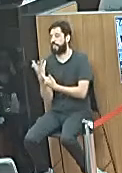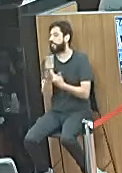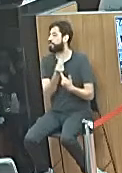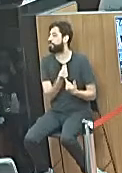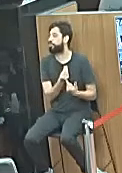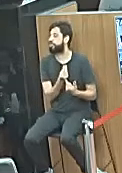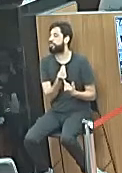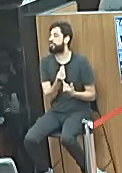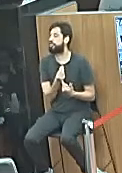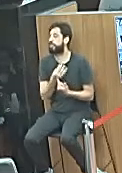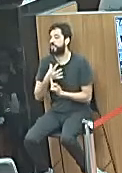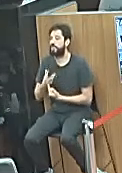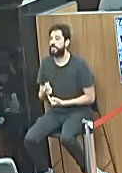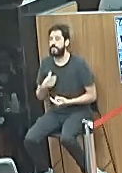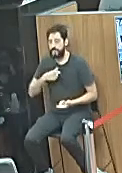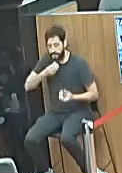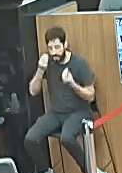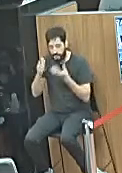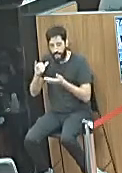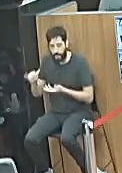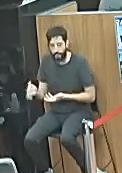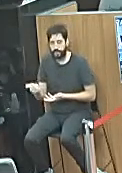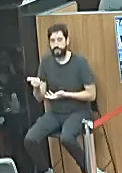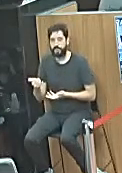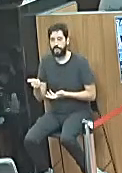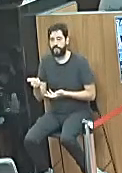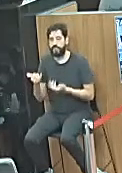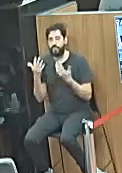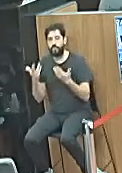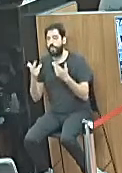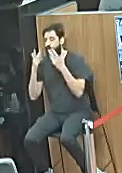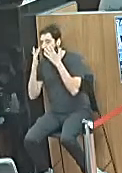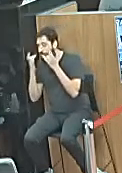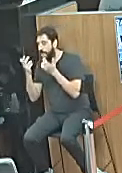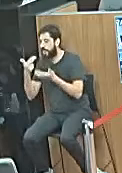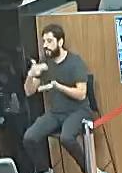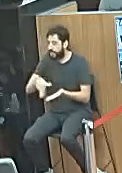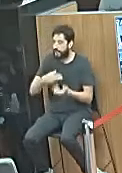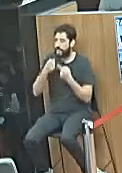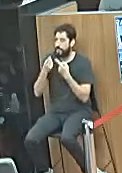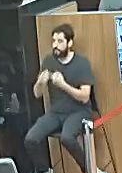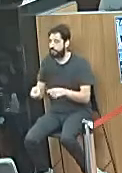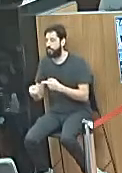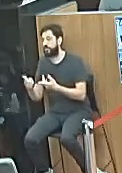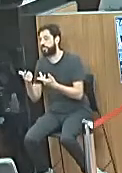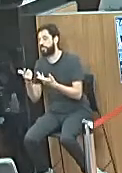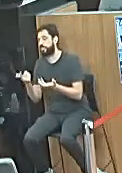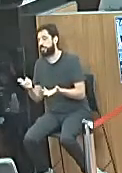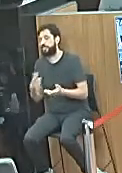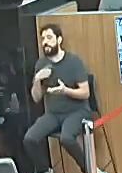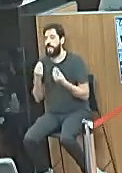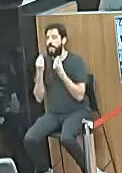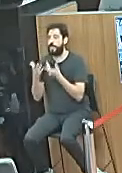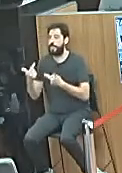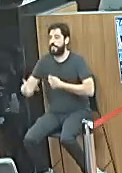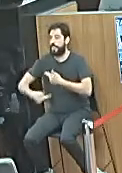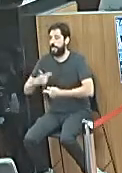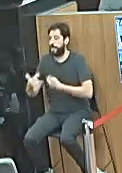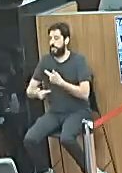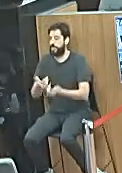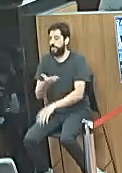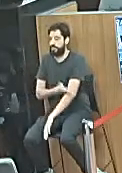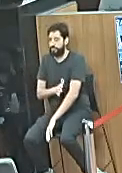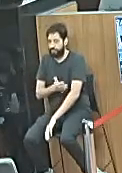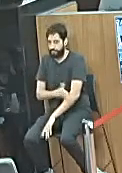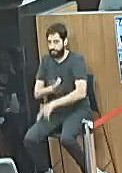tem que se criar oportunidades para o time é como o teatro a dança a música onde se cria oportunidades de trabalho e de exercício profissional